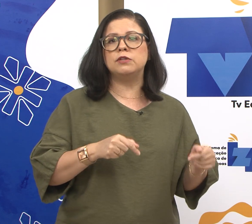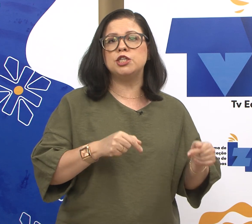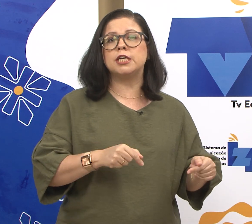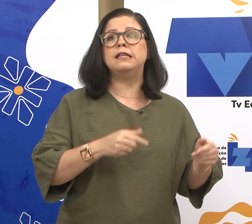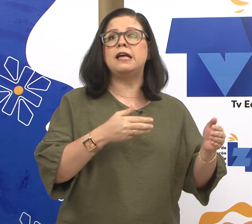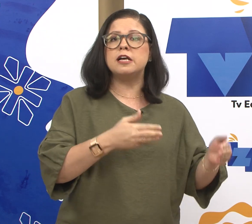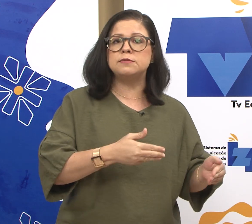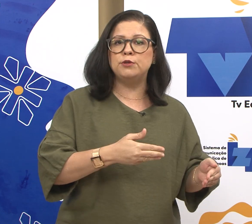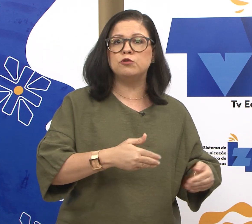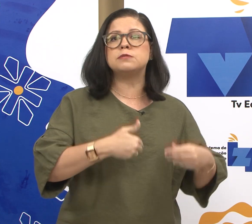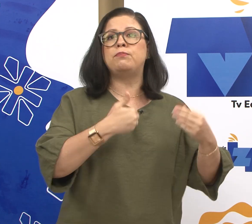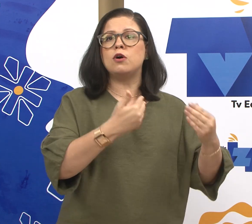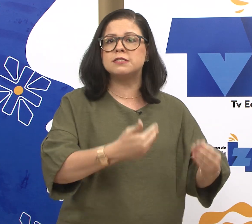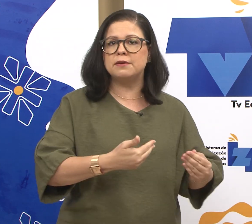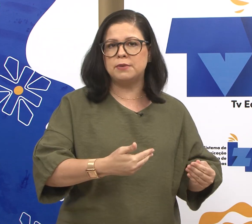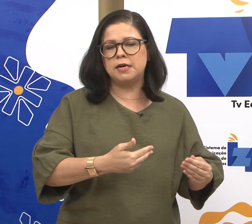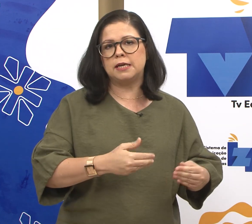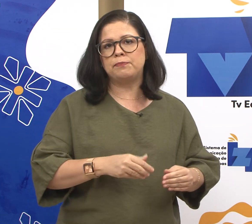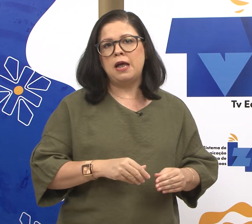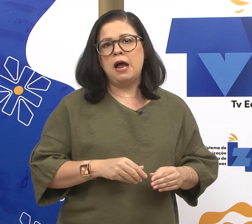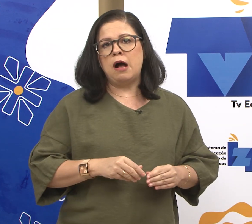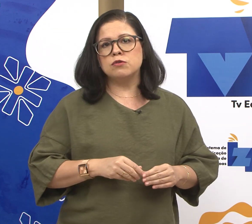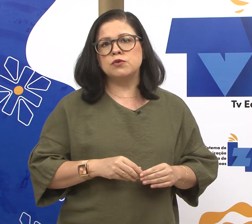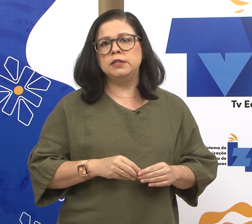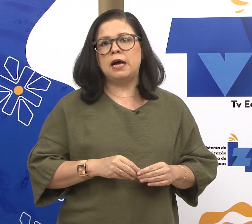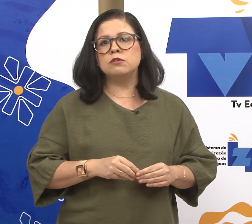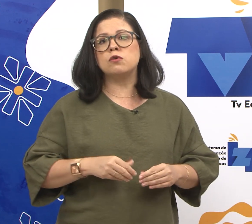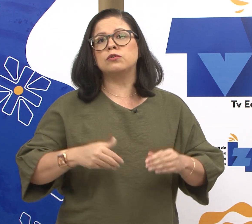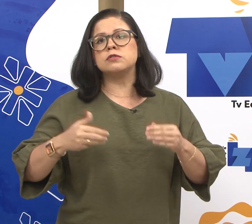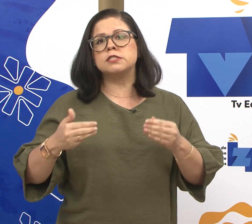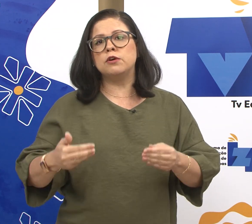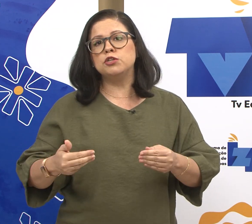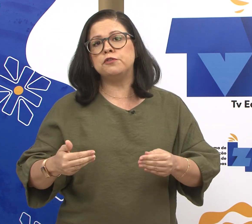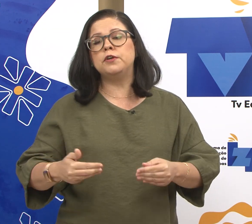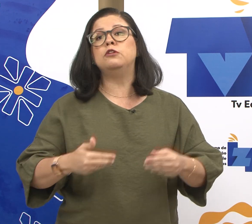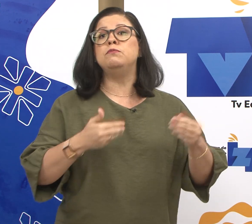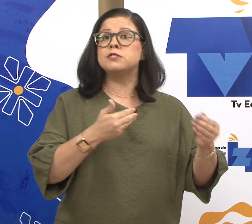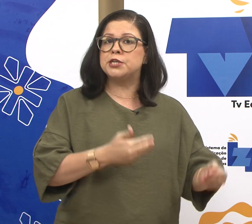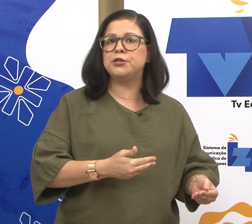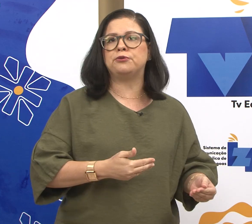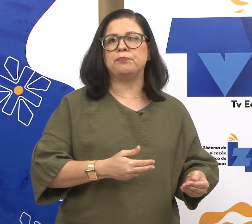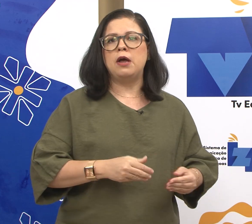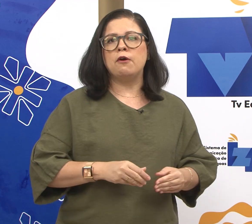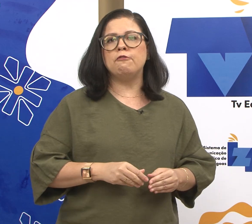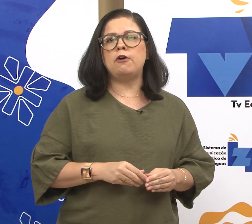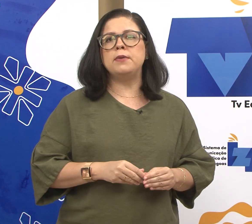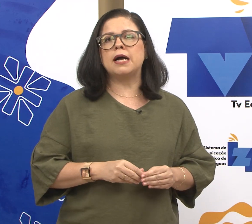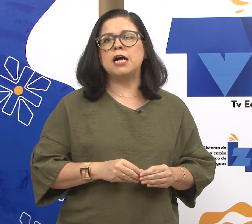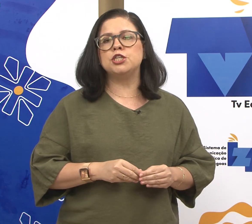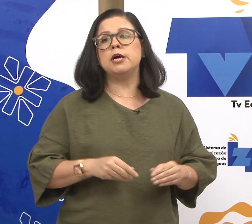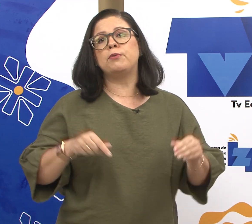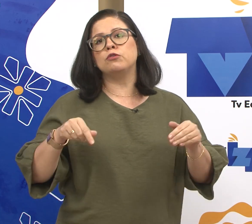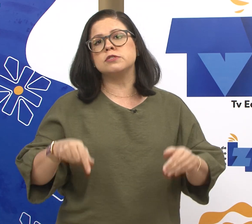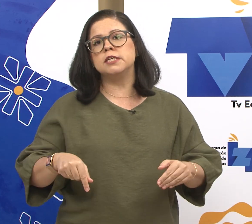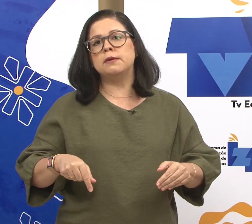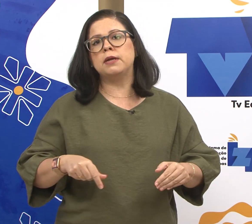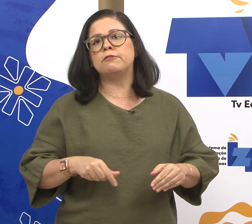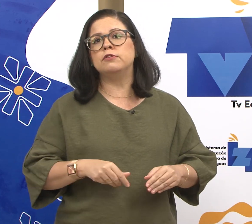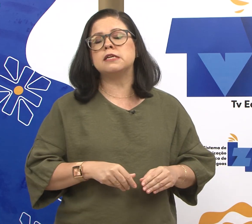dedique 10 minutos por semana aos cuidados contra o ciclo de vida do mosquito conforme a cartilha produzida pela Fundação